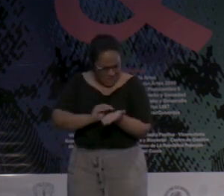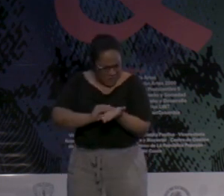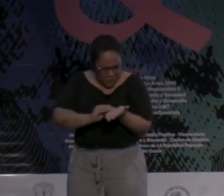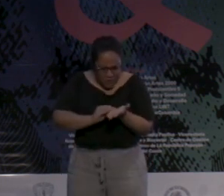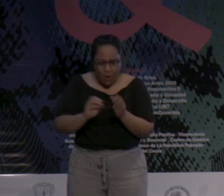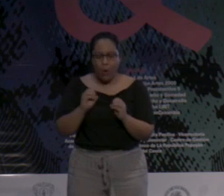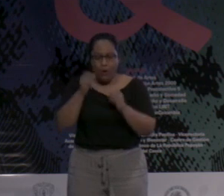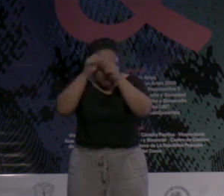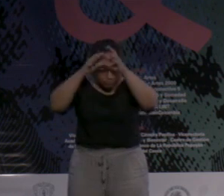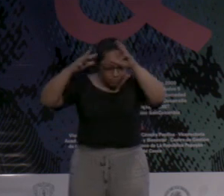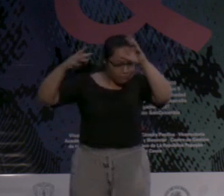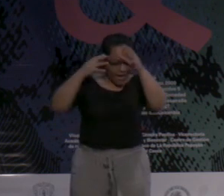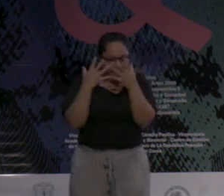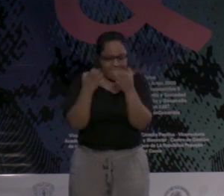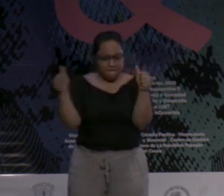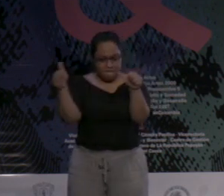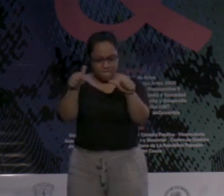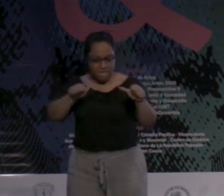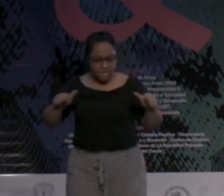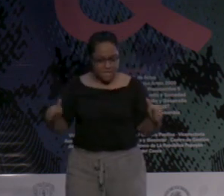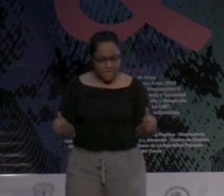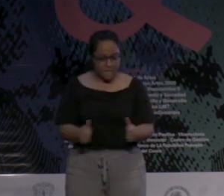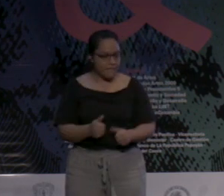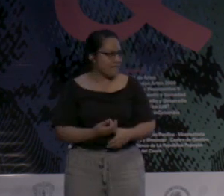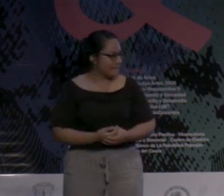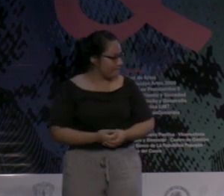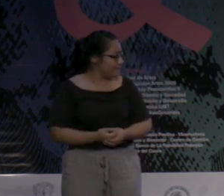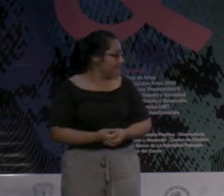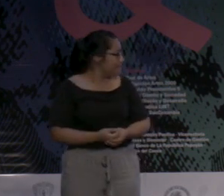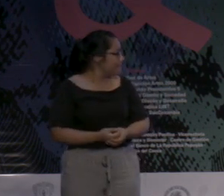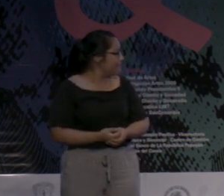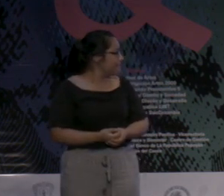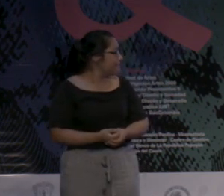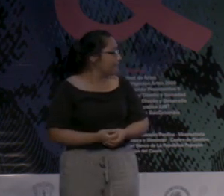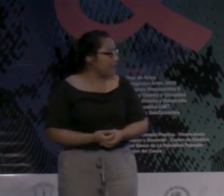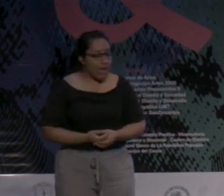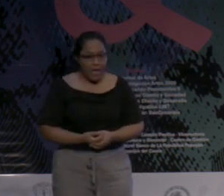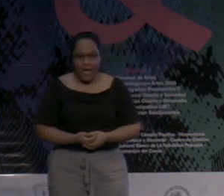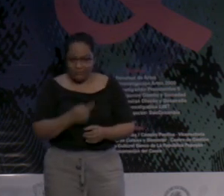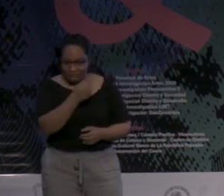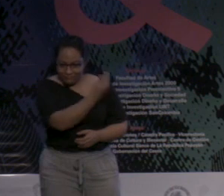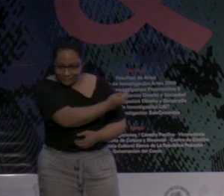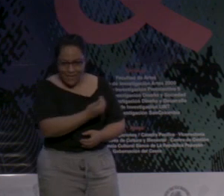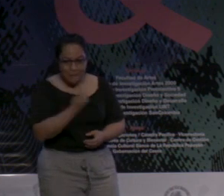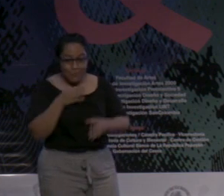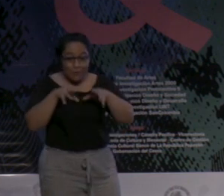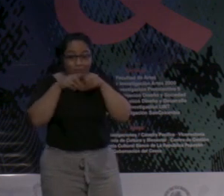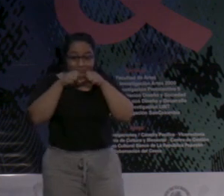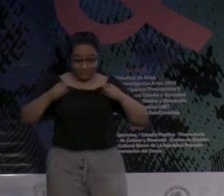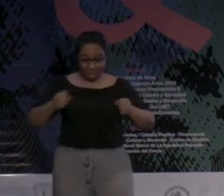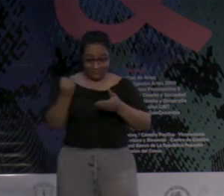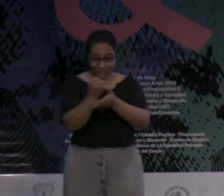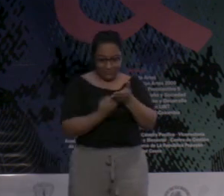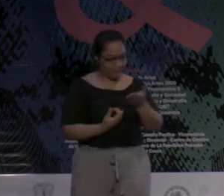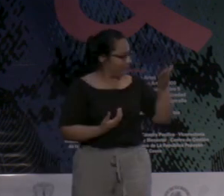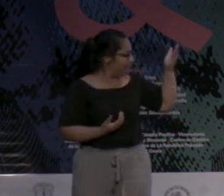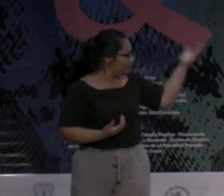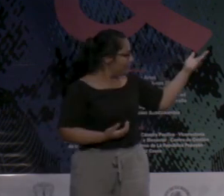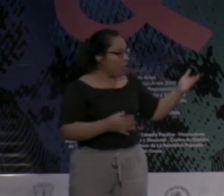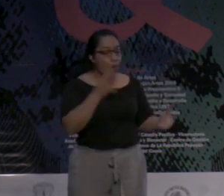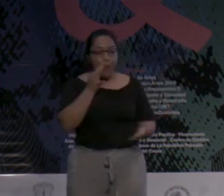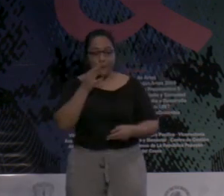con idealizarlo según este. Pasa al siguiente, por favor. Ahora quisiera comparar ese cuerpo de Leonardo, ese dibujo de Leonardo con este dibujo